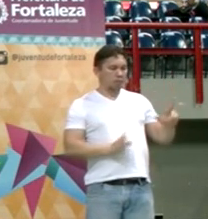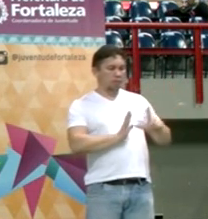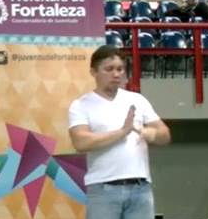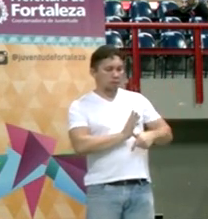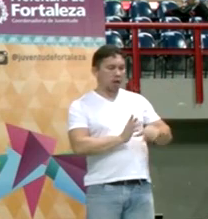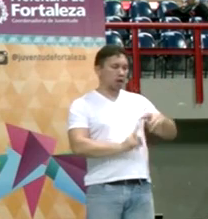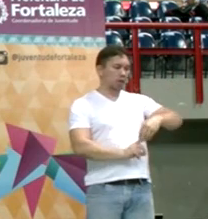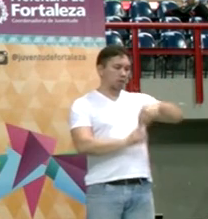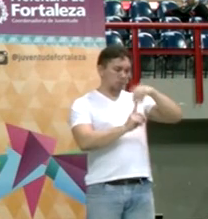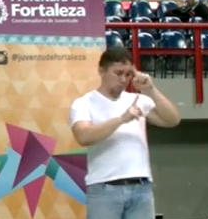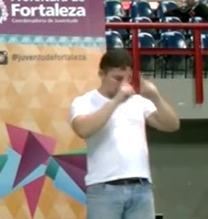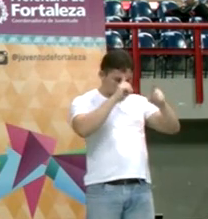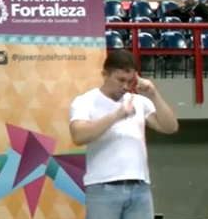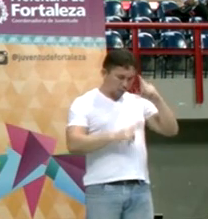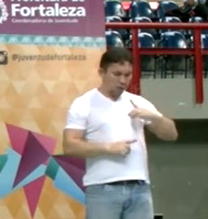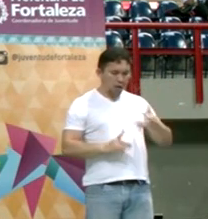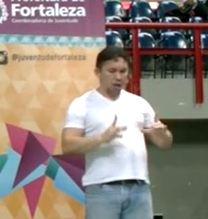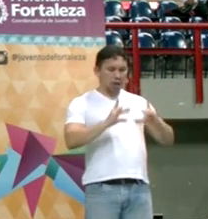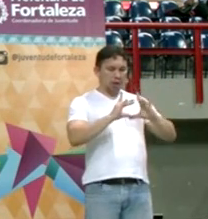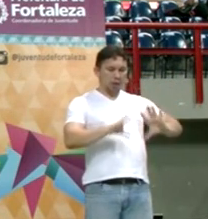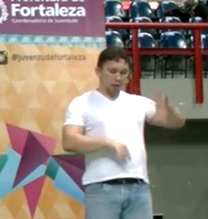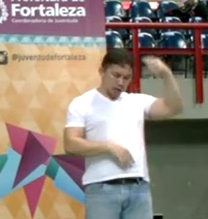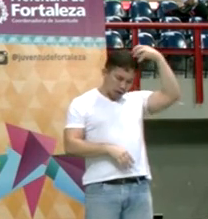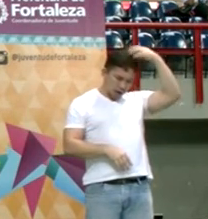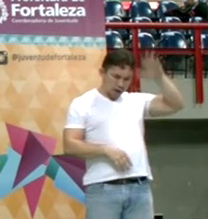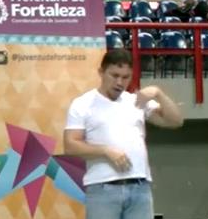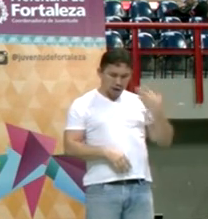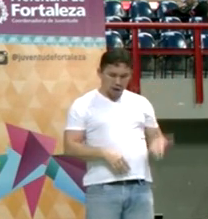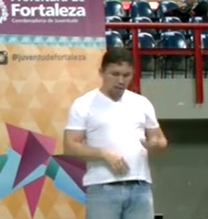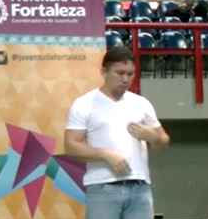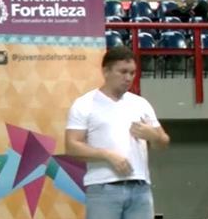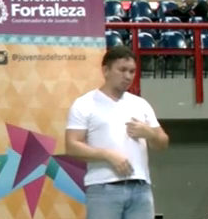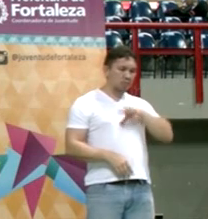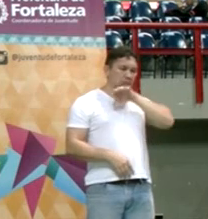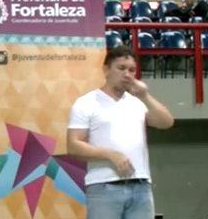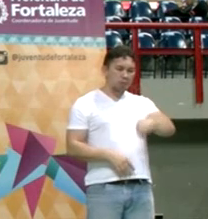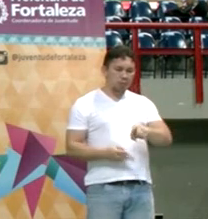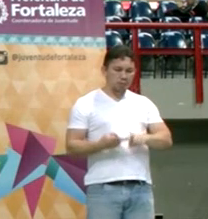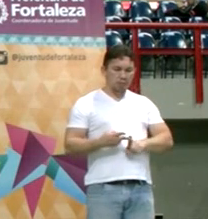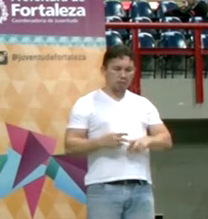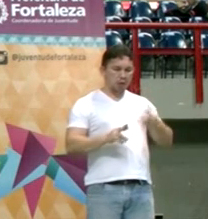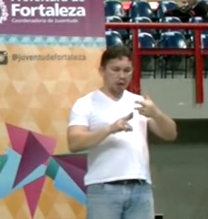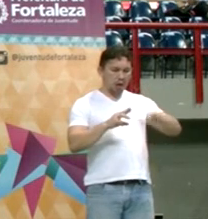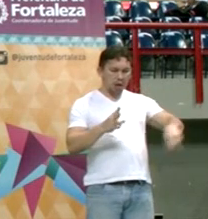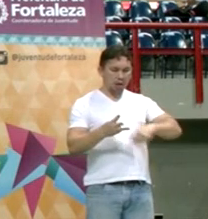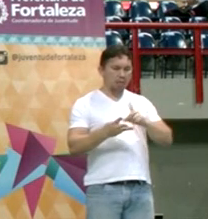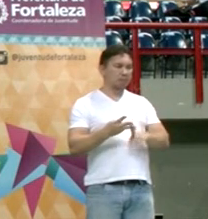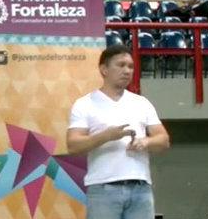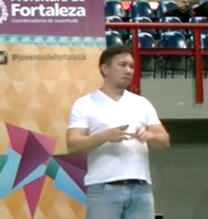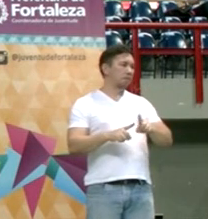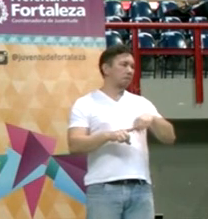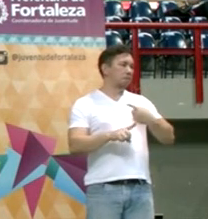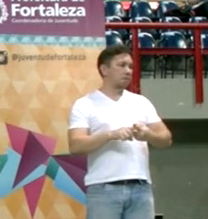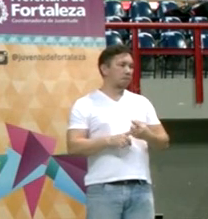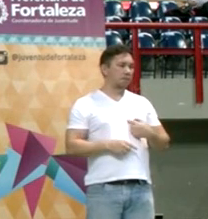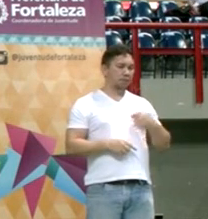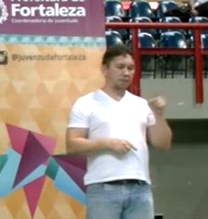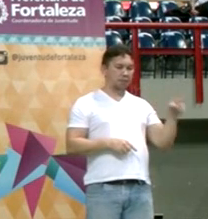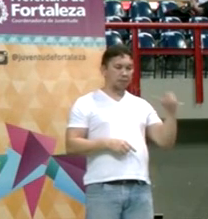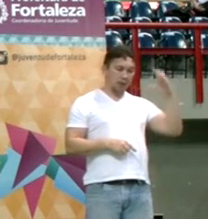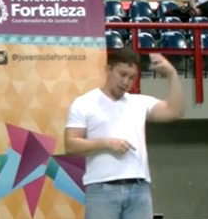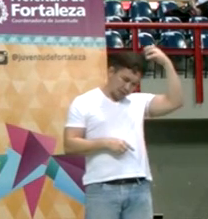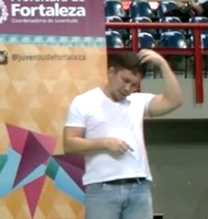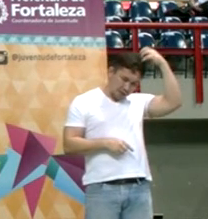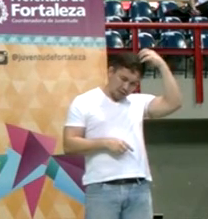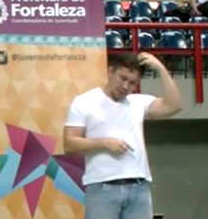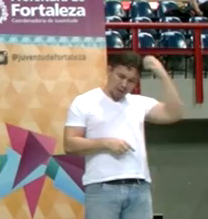mantinha um absolutismo, nobreza na Rússia, sem pagar impostos, clero, ainda tem uns agravantezinhos. O